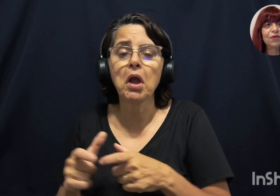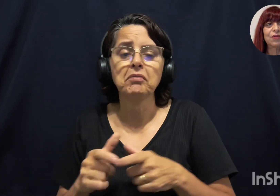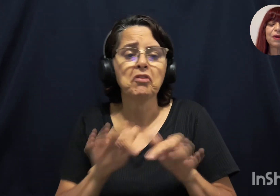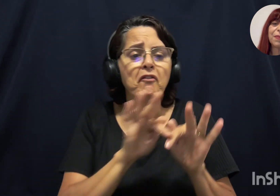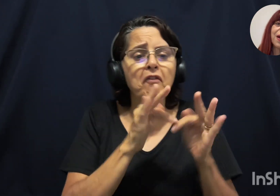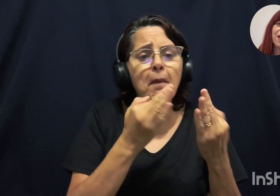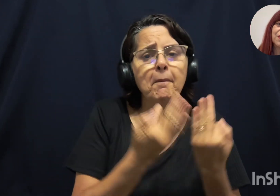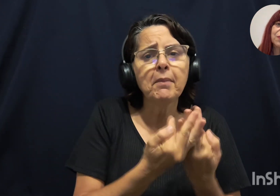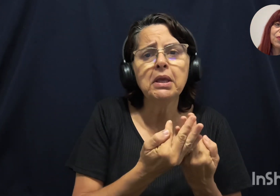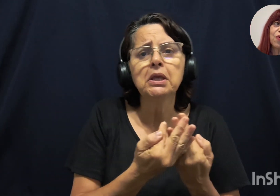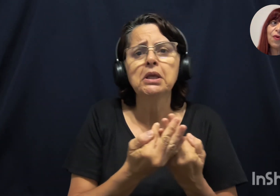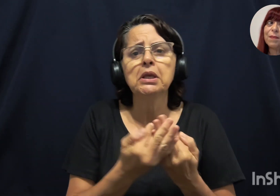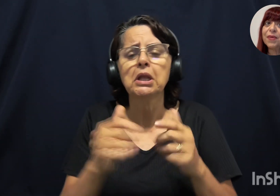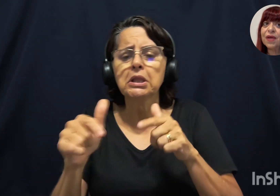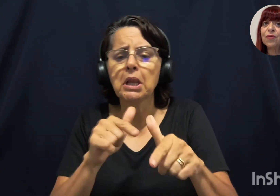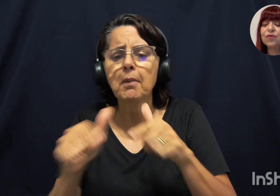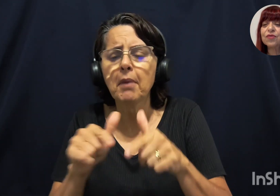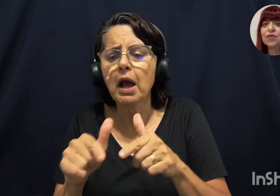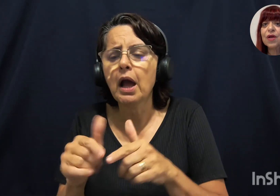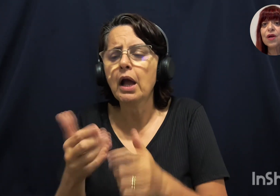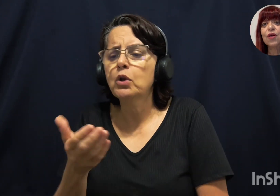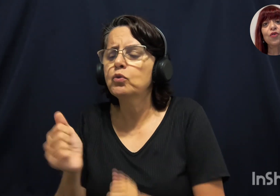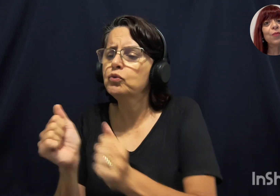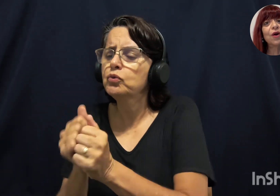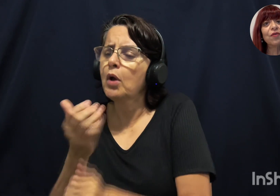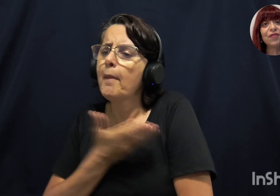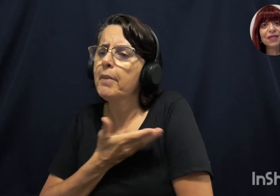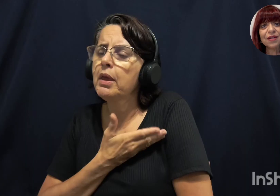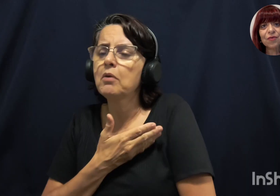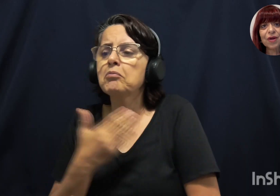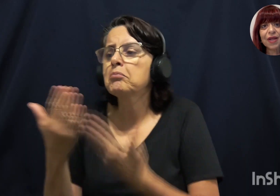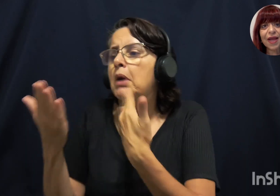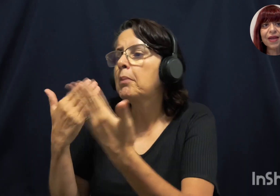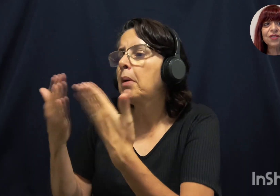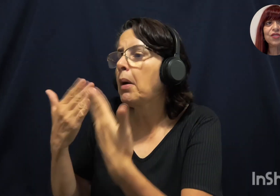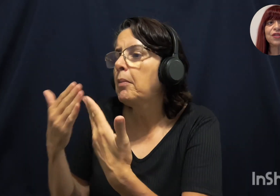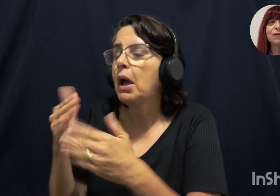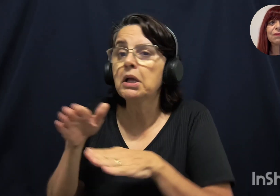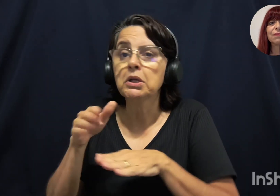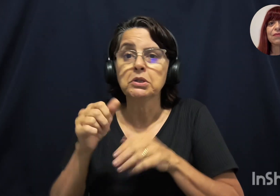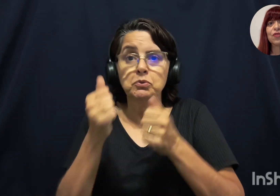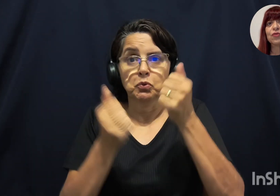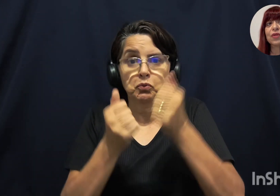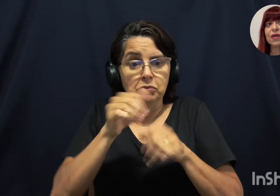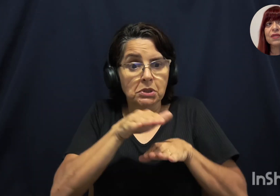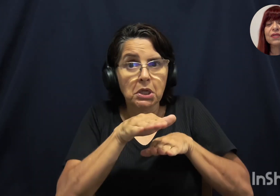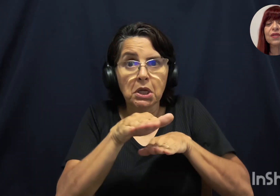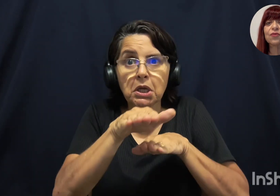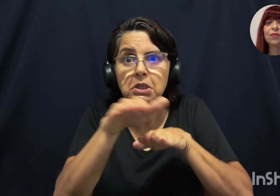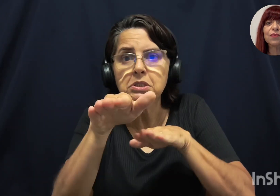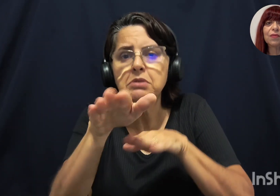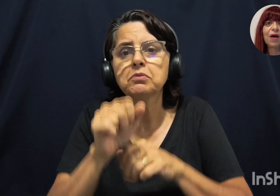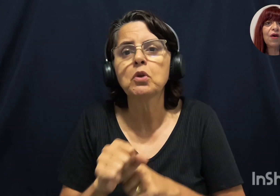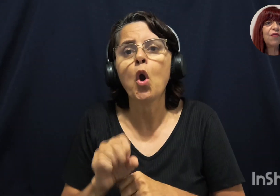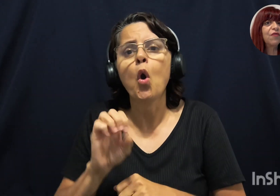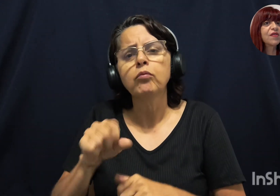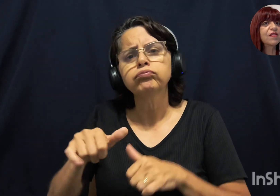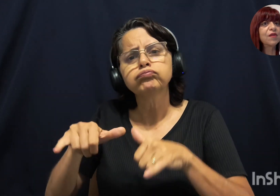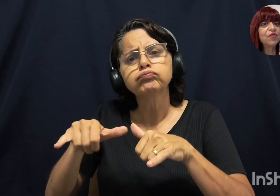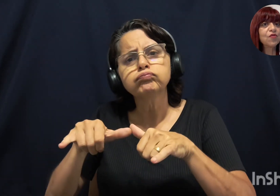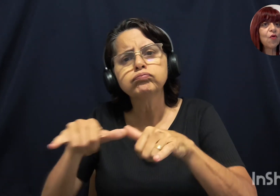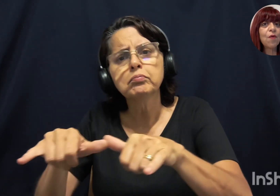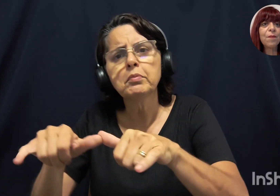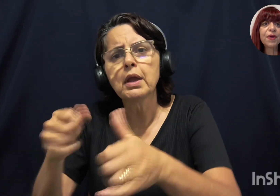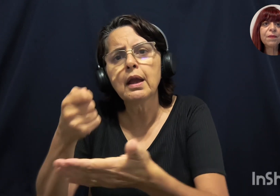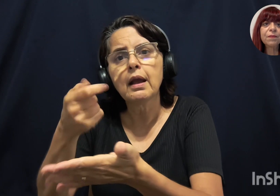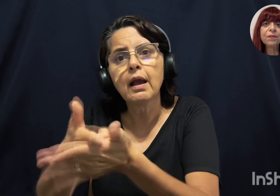família, no trabalho, com amigos, numa conversa com o cliente, no trânsito, ao